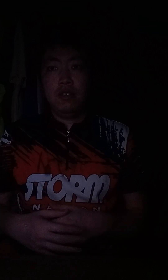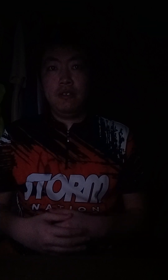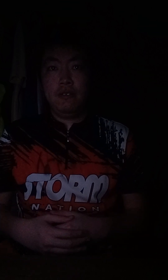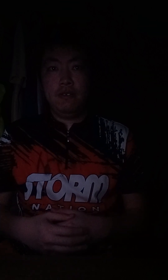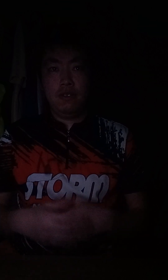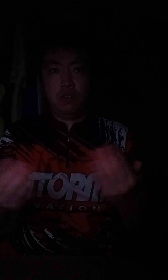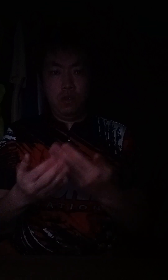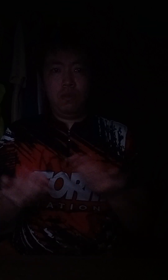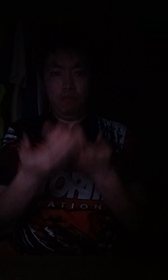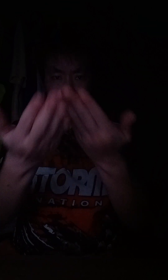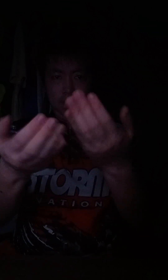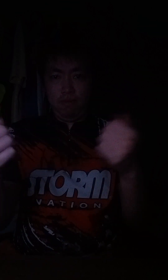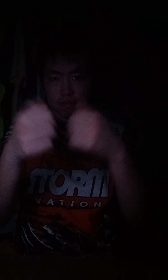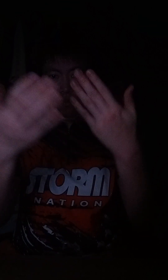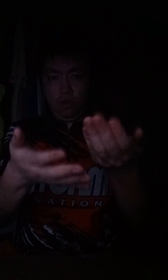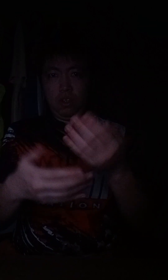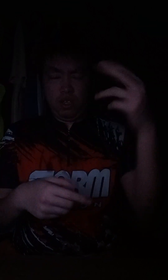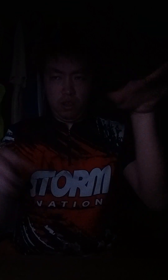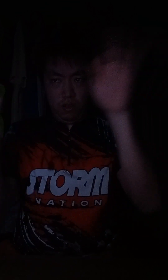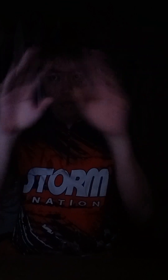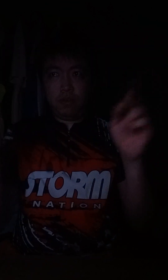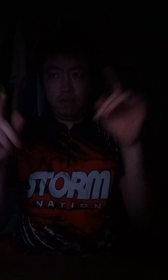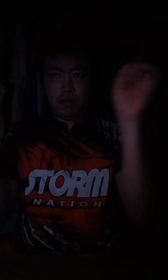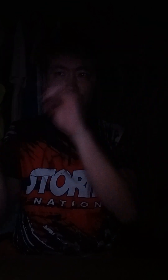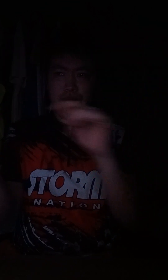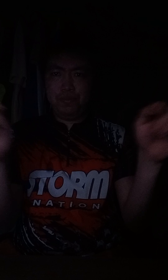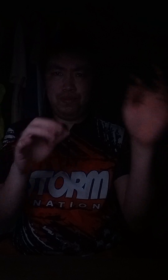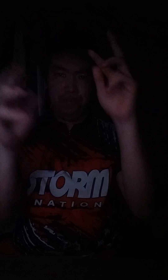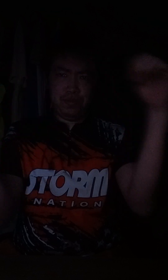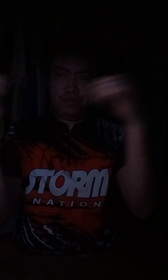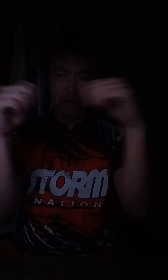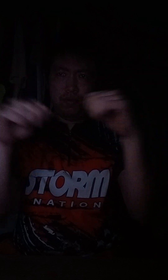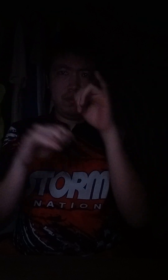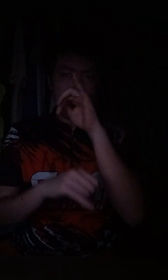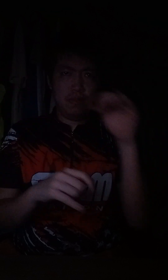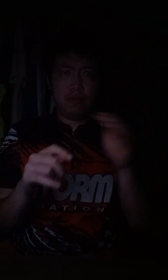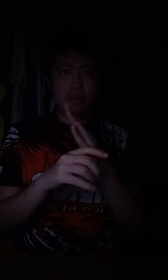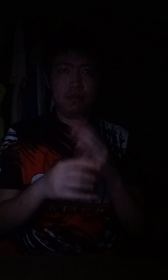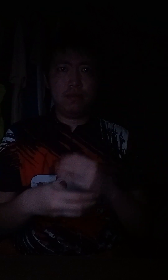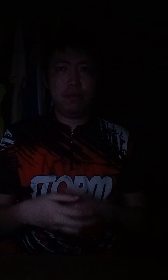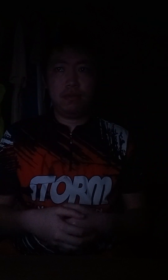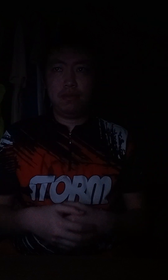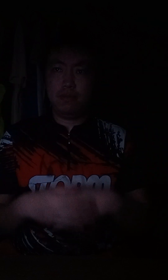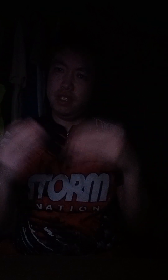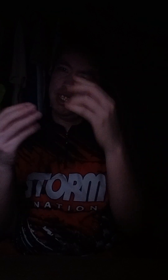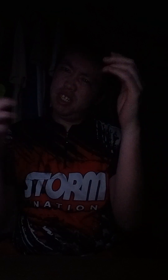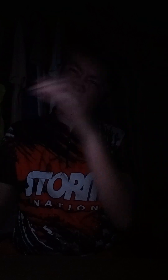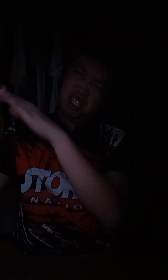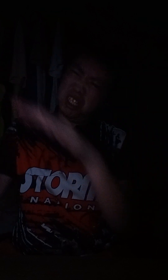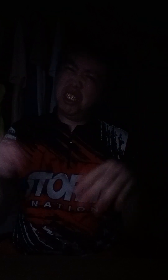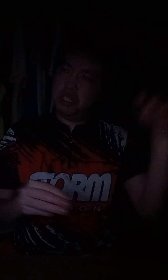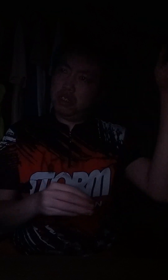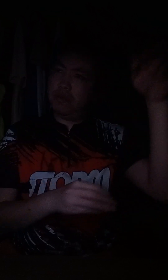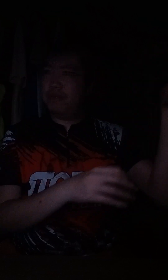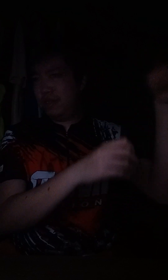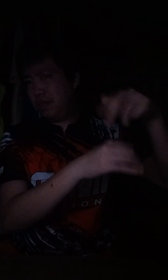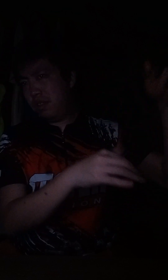사건 사고 소식입니다. 밤사이 전국에서 크고 작은 교통사고가 잇따랐습니다. 낙하물을 피하려던 버스가 연쇄 추돌해 10여